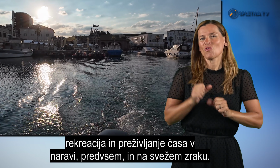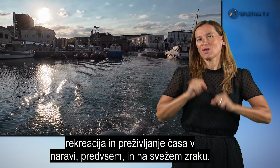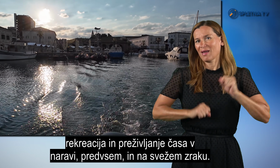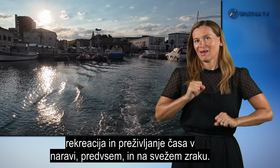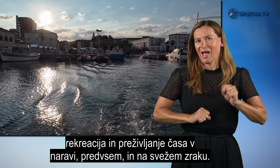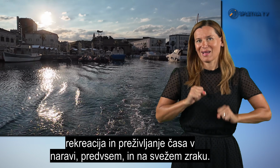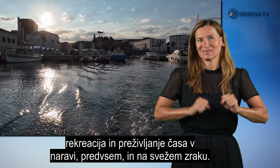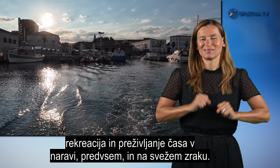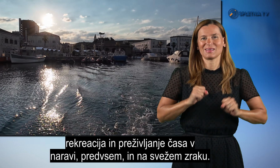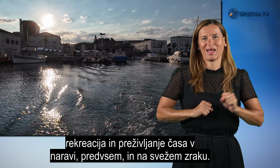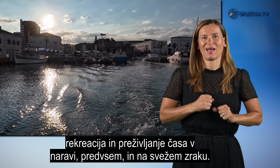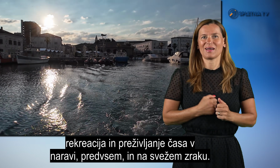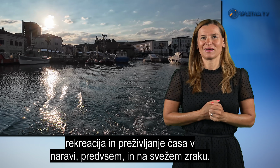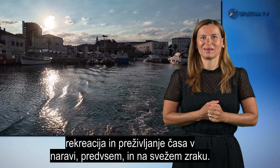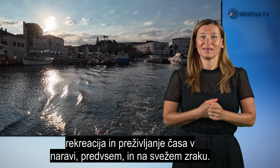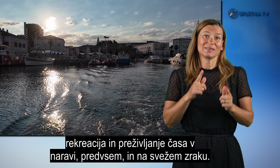in